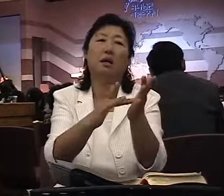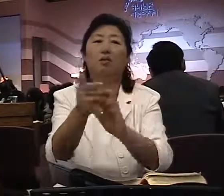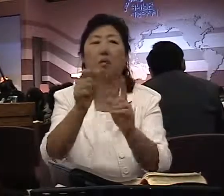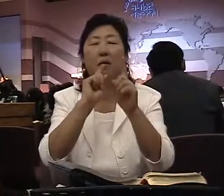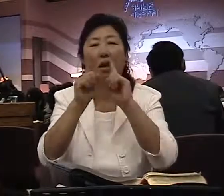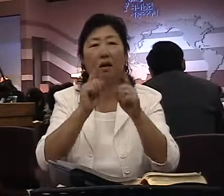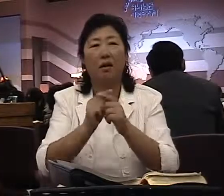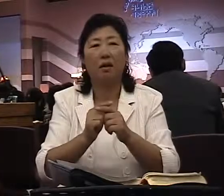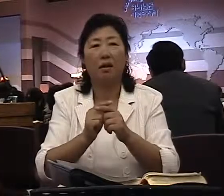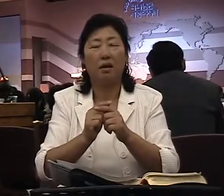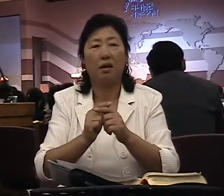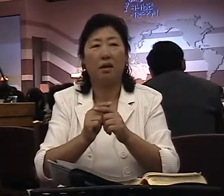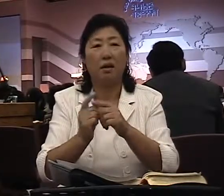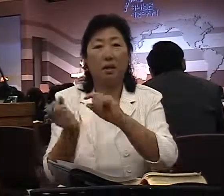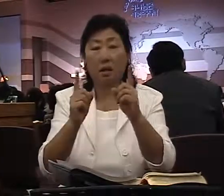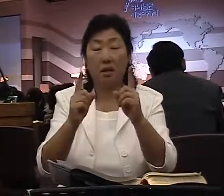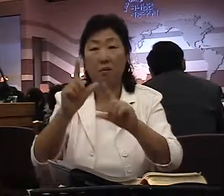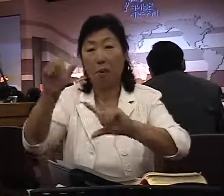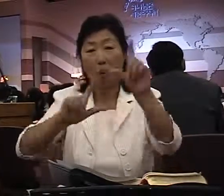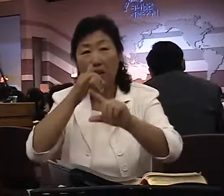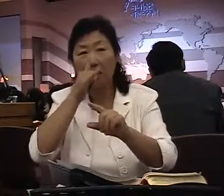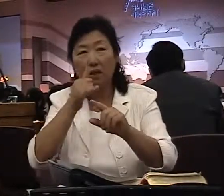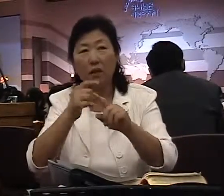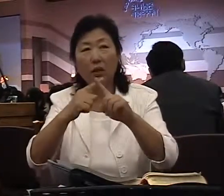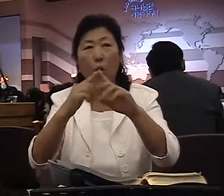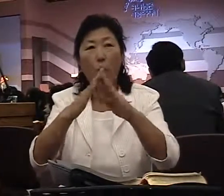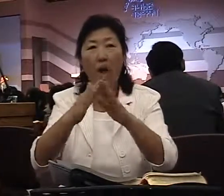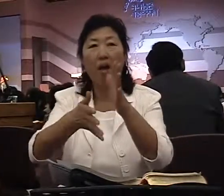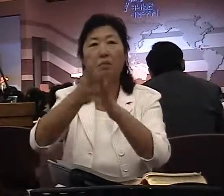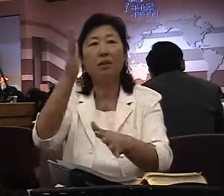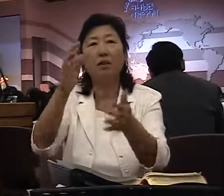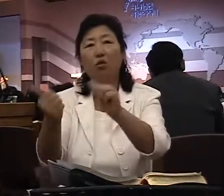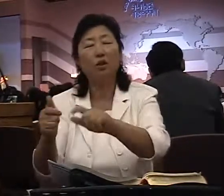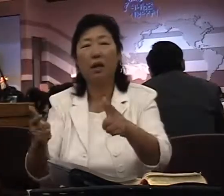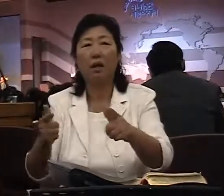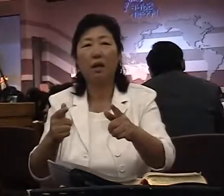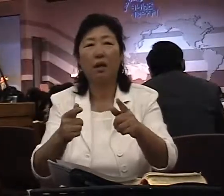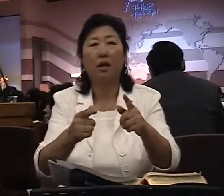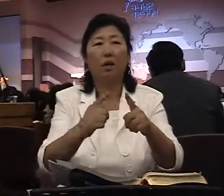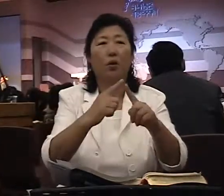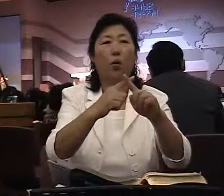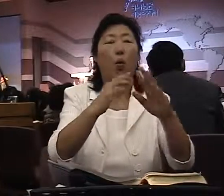것이다. 교회 빌딩이 죽은 게 아니라 교회 시스템이 죽은 게 아니라 너가 죽었다.